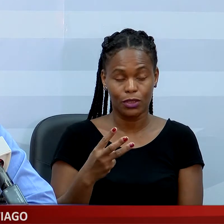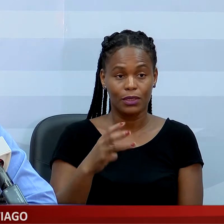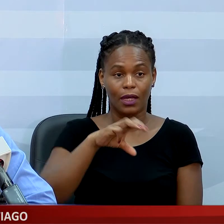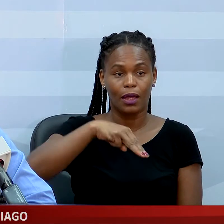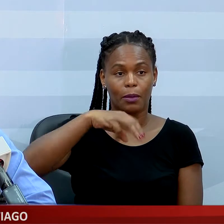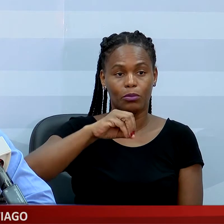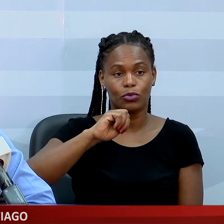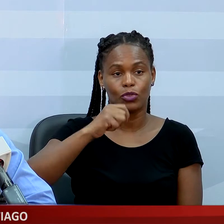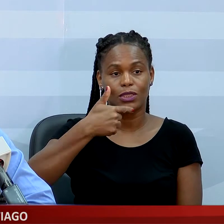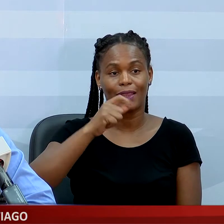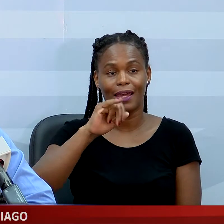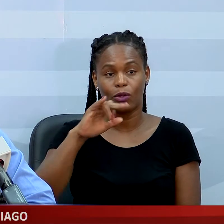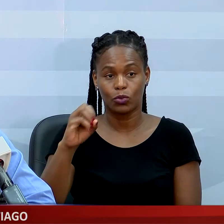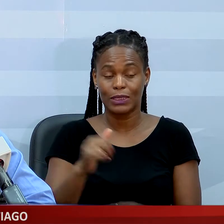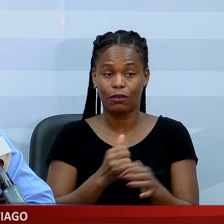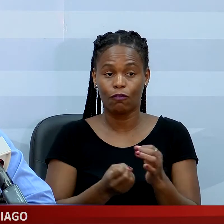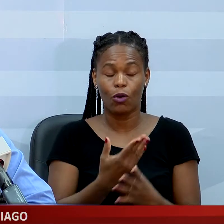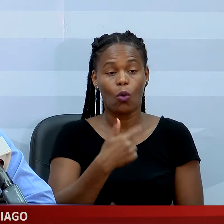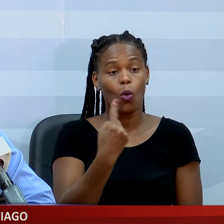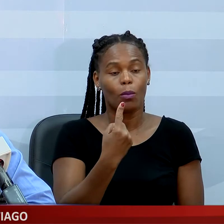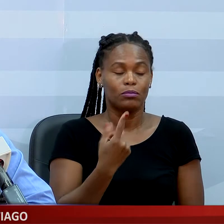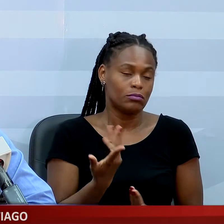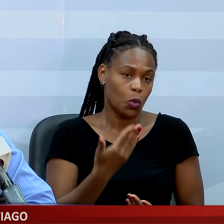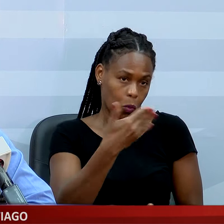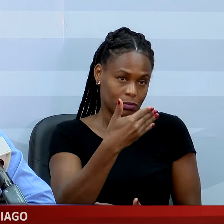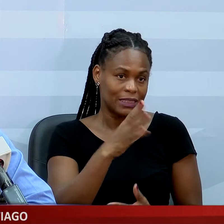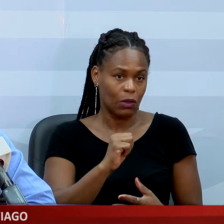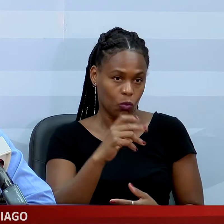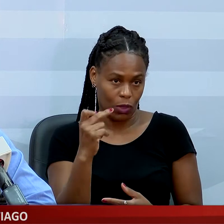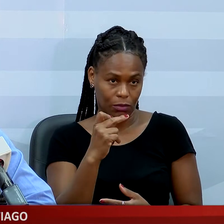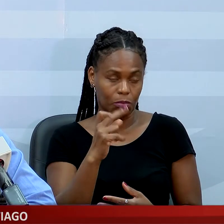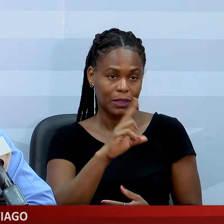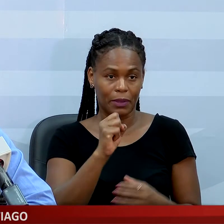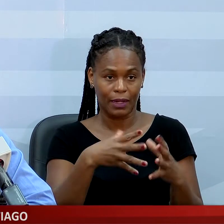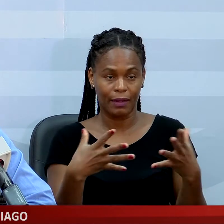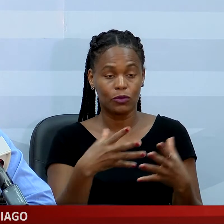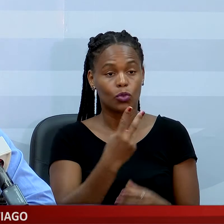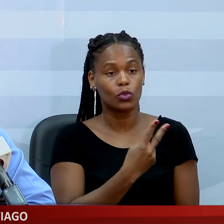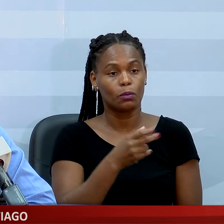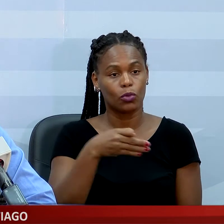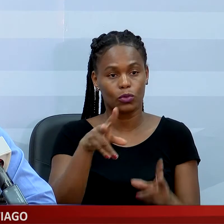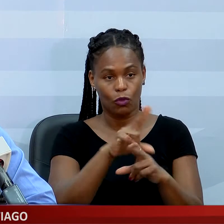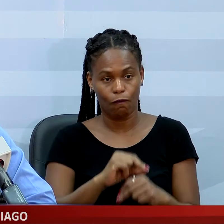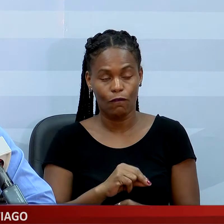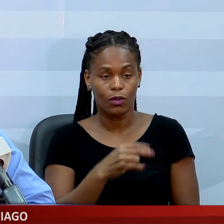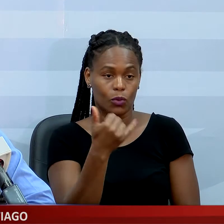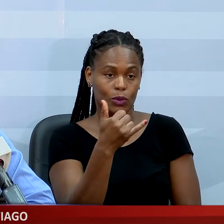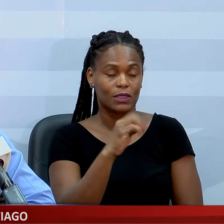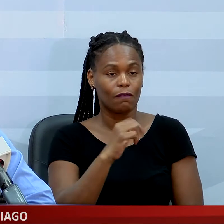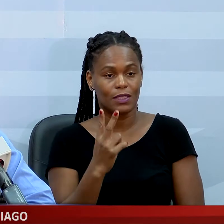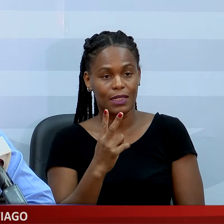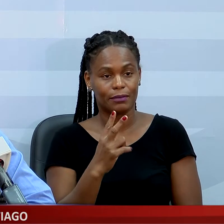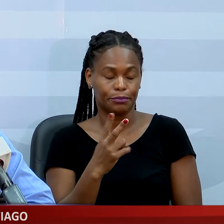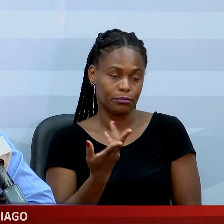Mosteiros, 1 em Ribeira Grande de Santo Antão, 2 em Porto Novo, 2 em São Vicente, 5